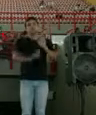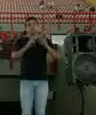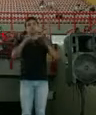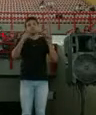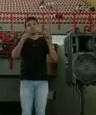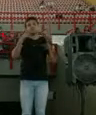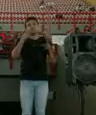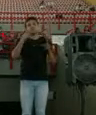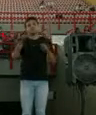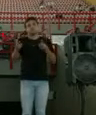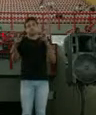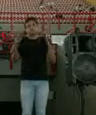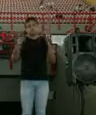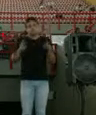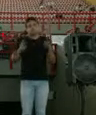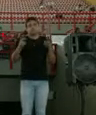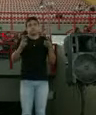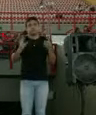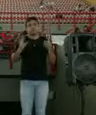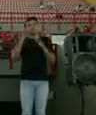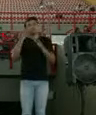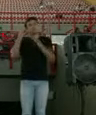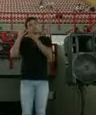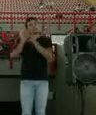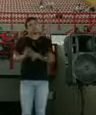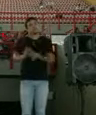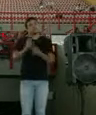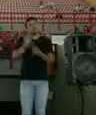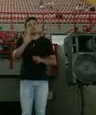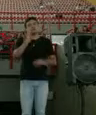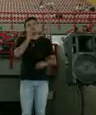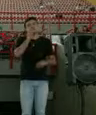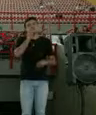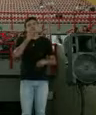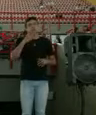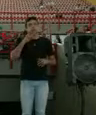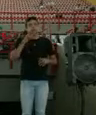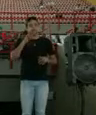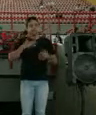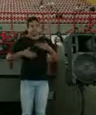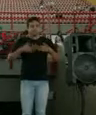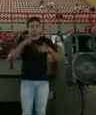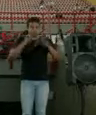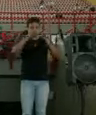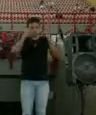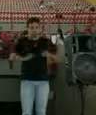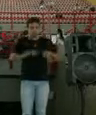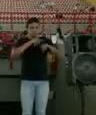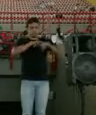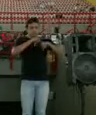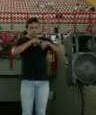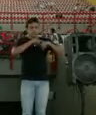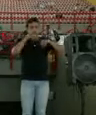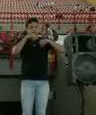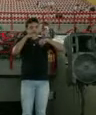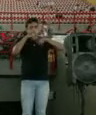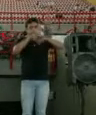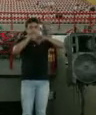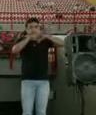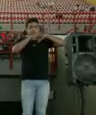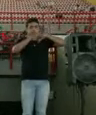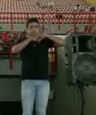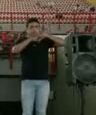Mas vamos ser um pouco mais coerentes. Se o meu sistema urinário está dizendo que